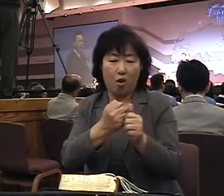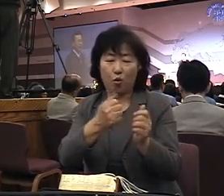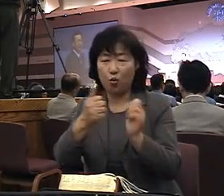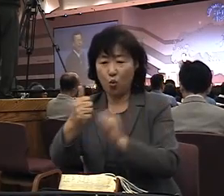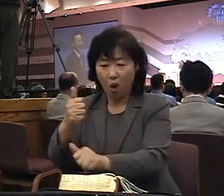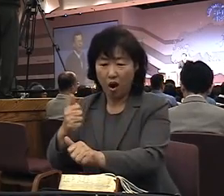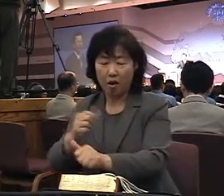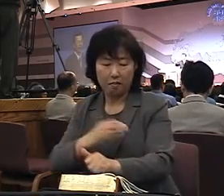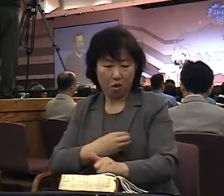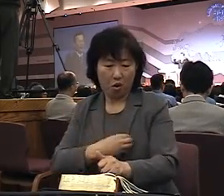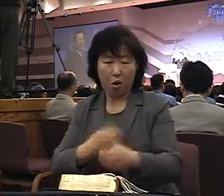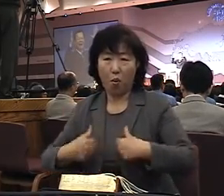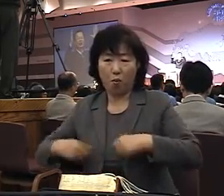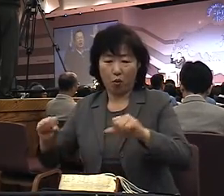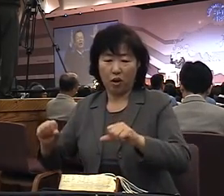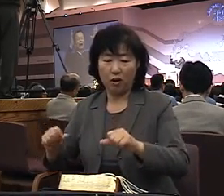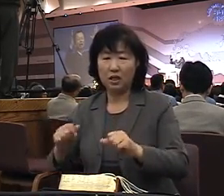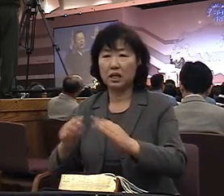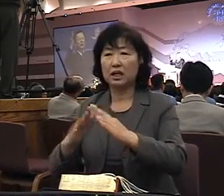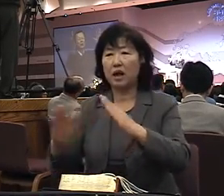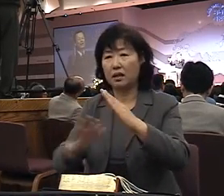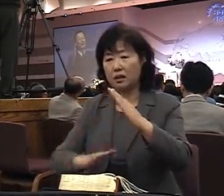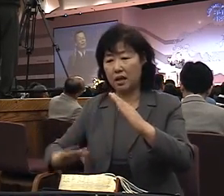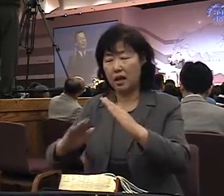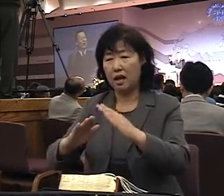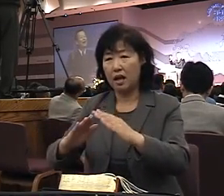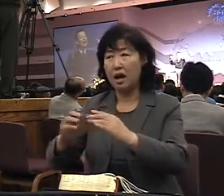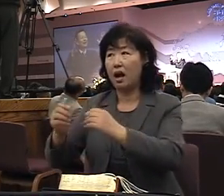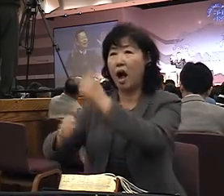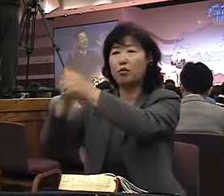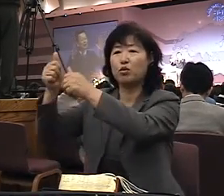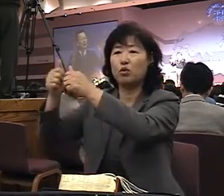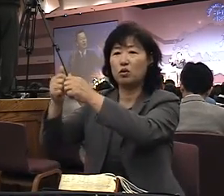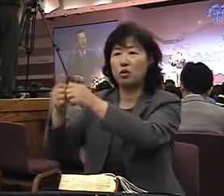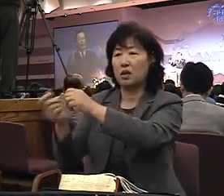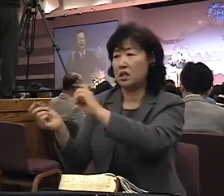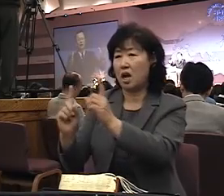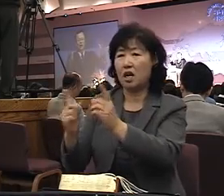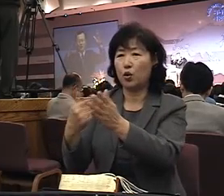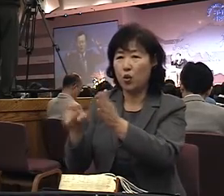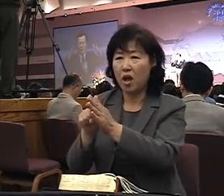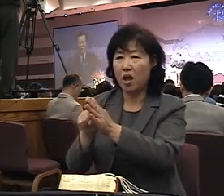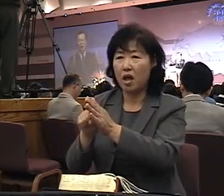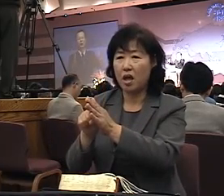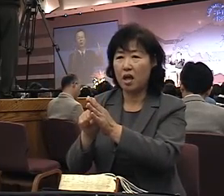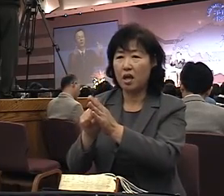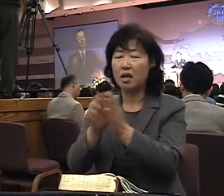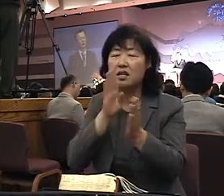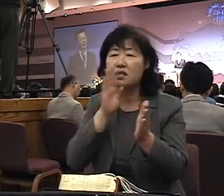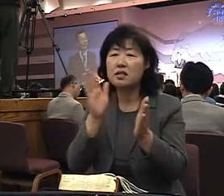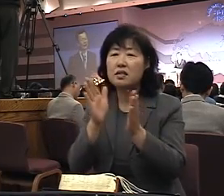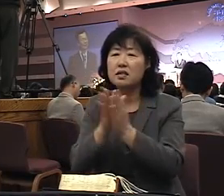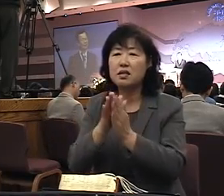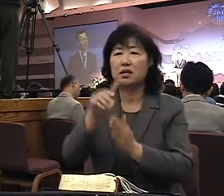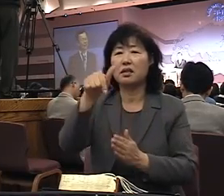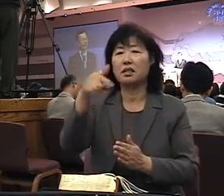나의 명예를 포기하고 이 가정의 가문을 살리기 위해 친족 중에 한 사람인 근족으로